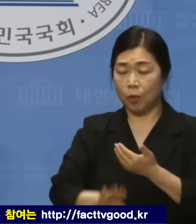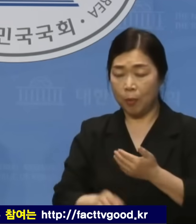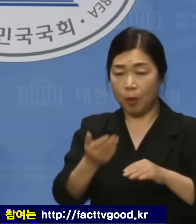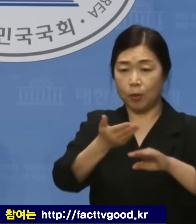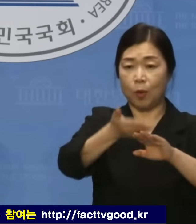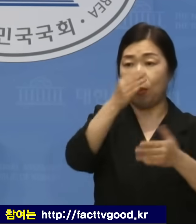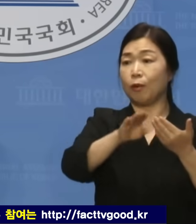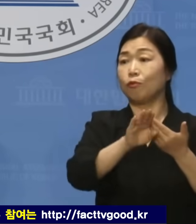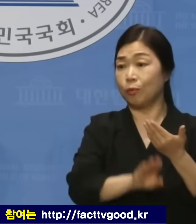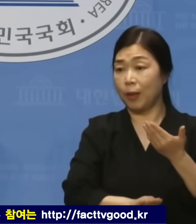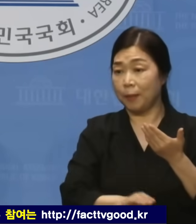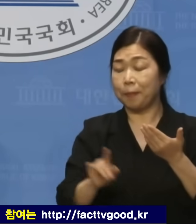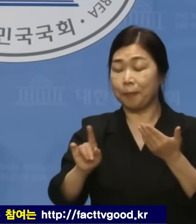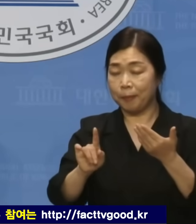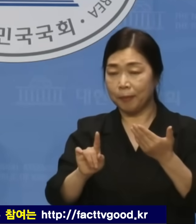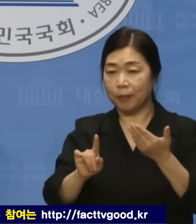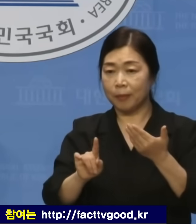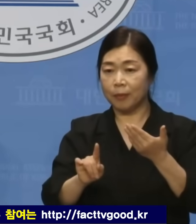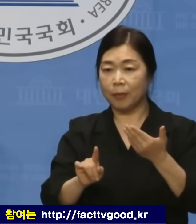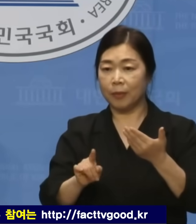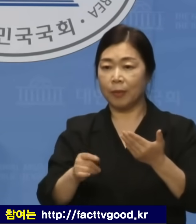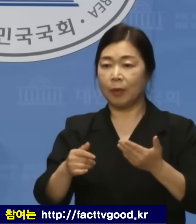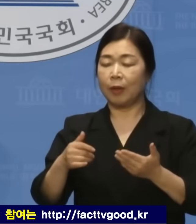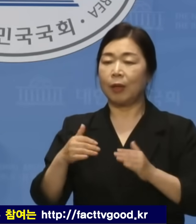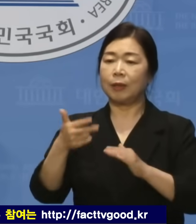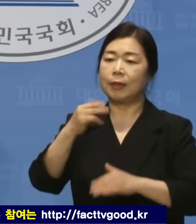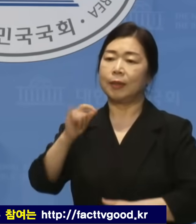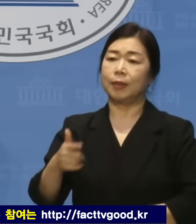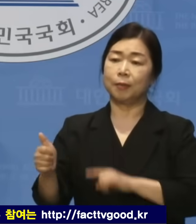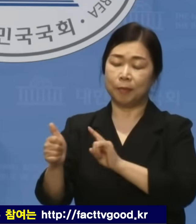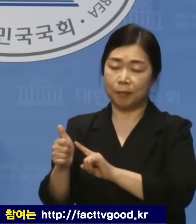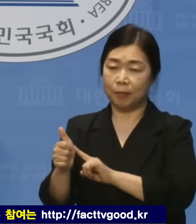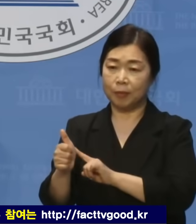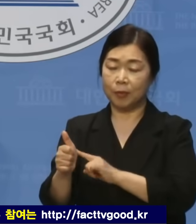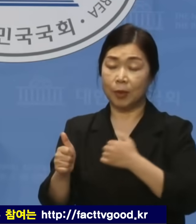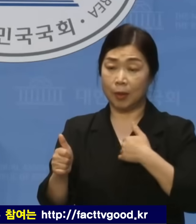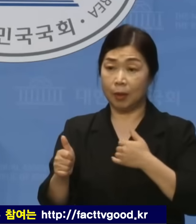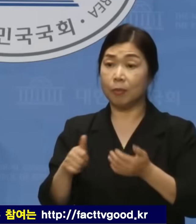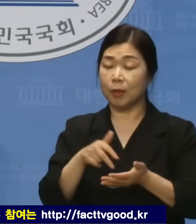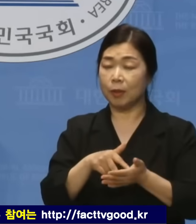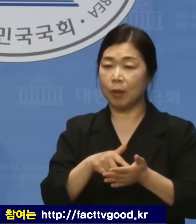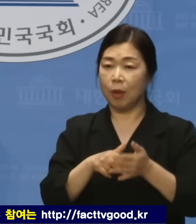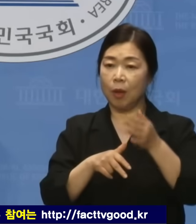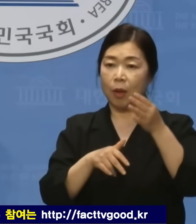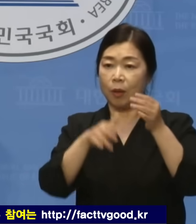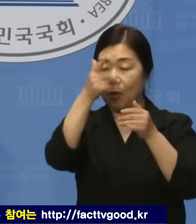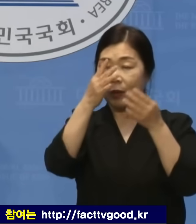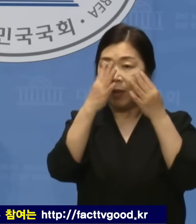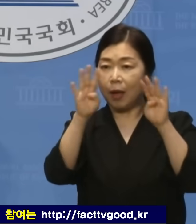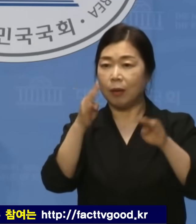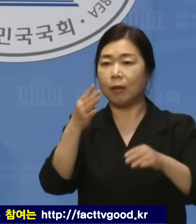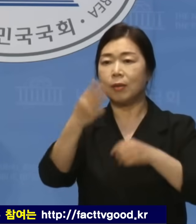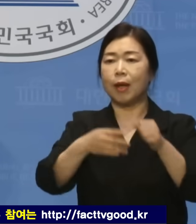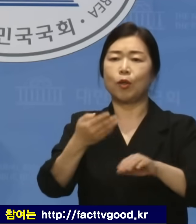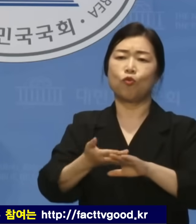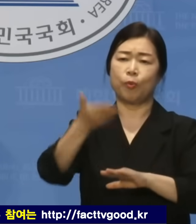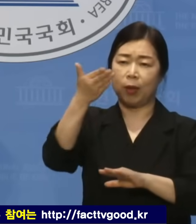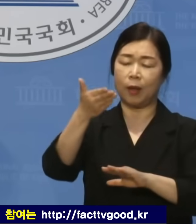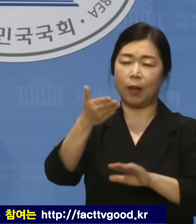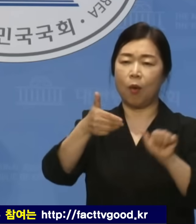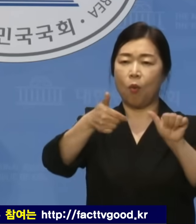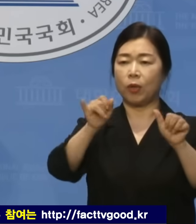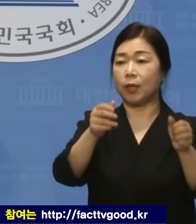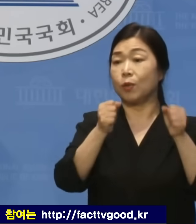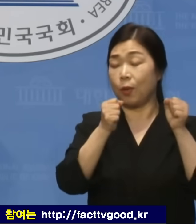진교훈 전 경찰청 차장은 저한테 경찰대학 4년 후배인 경찰대학 5기